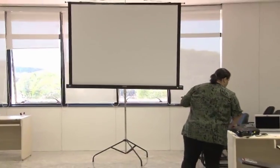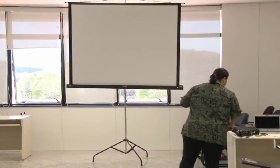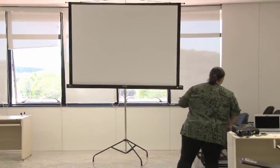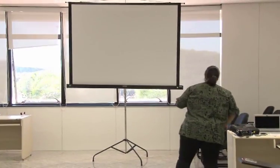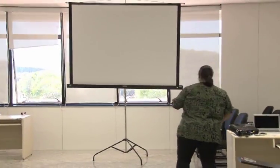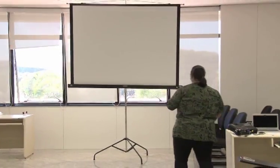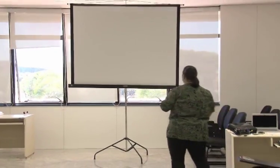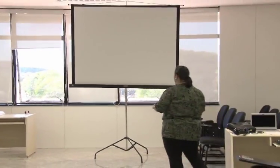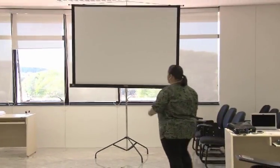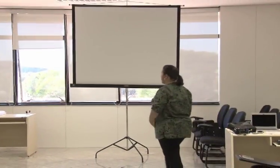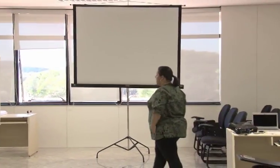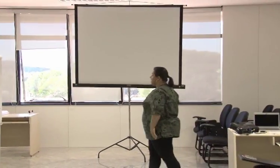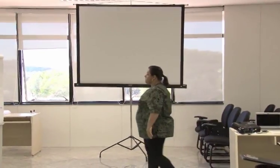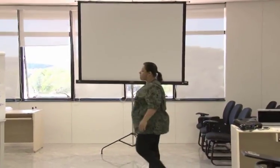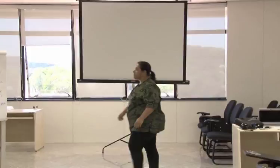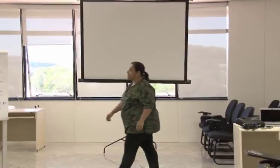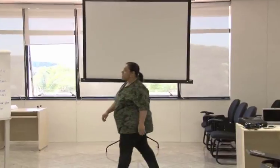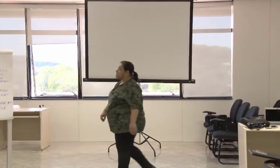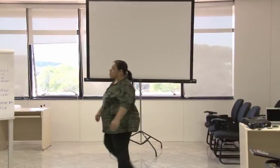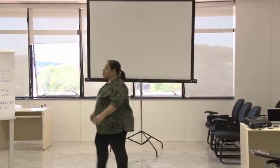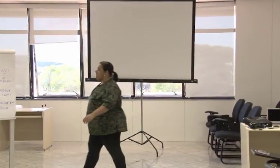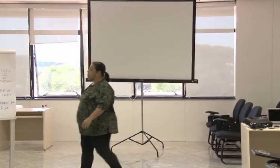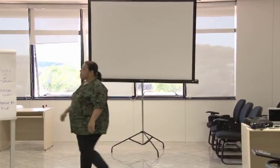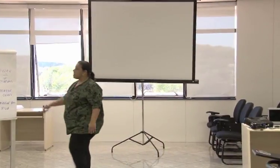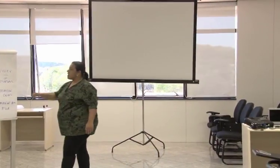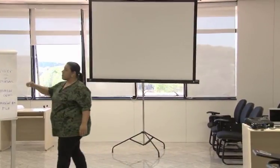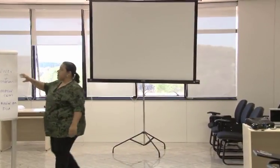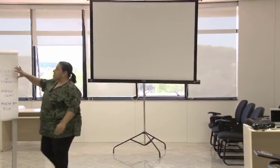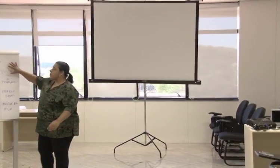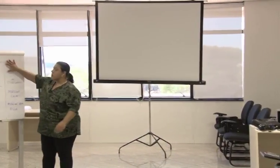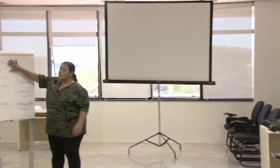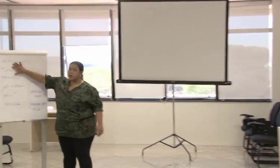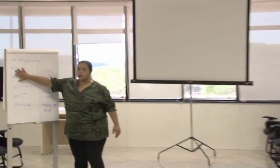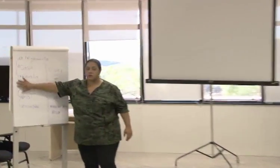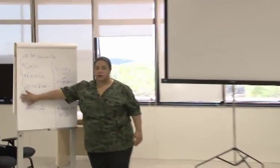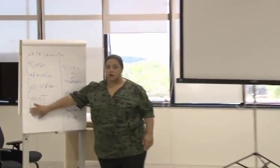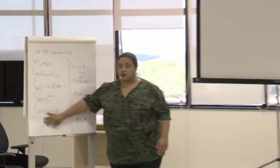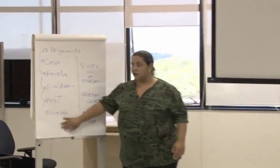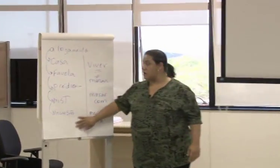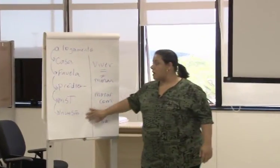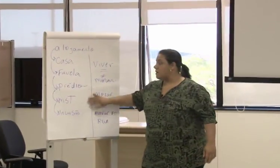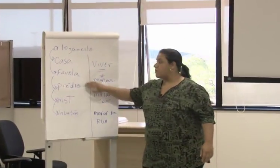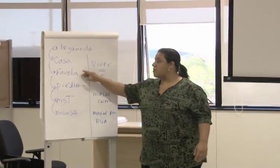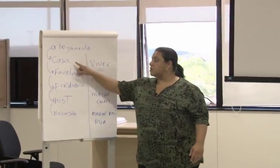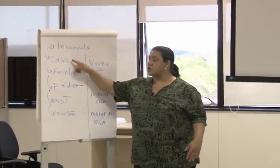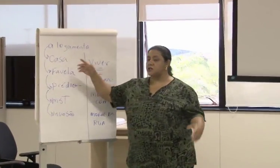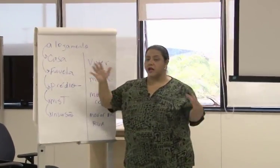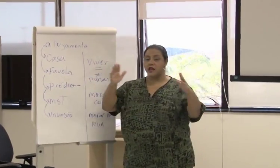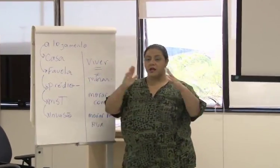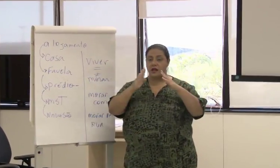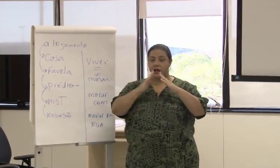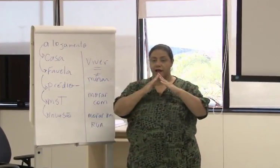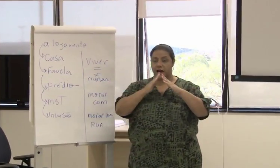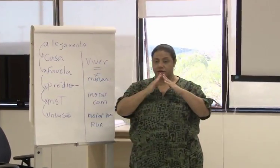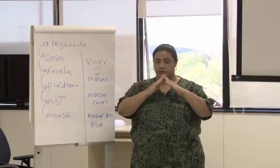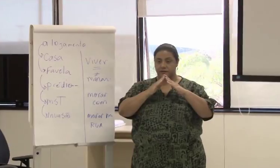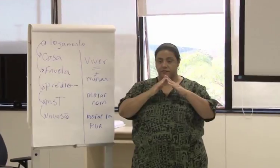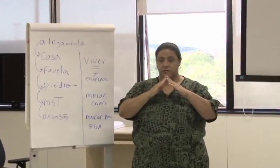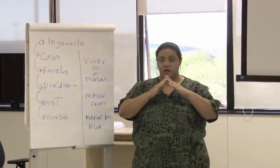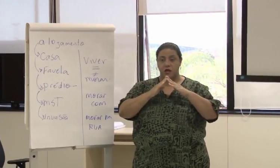hoje nós vamos trabalhar com algo que tem a ver com isso aqui. Então, a gente tem casa.